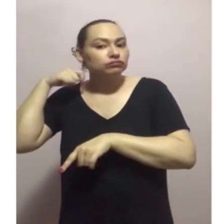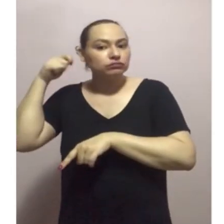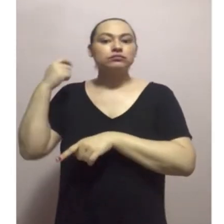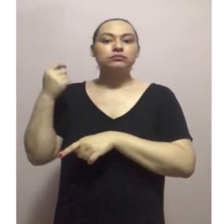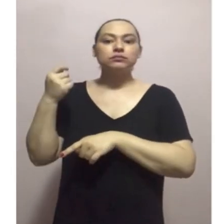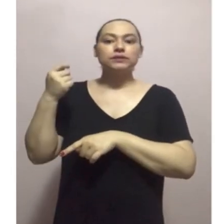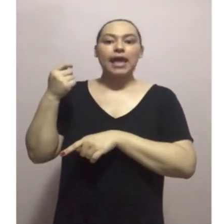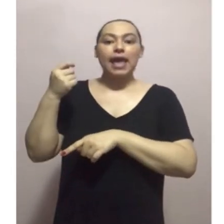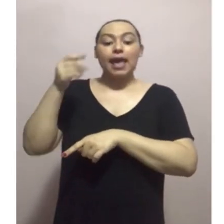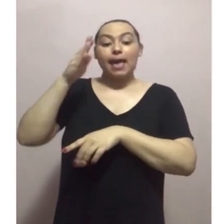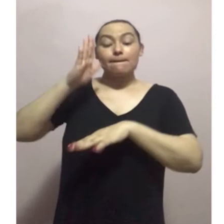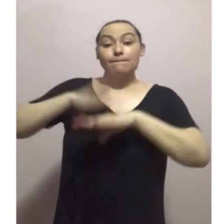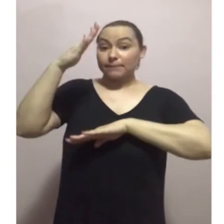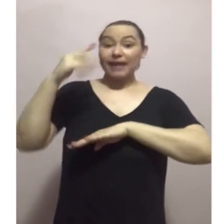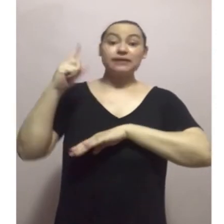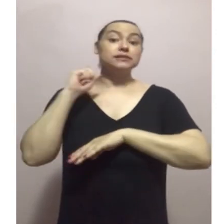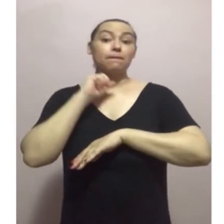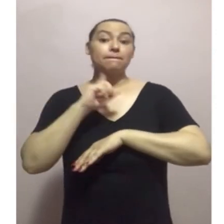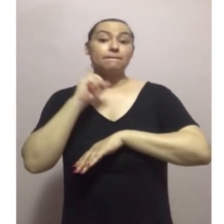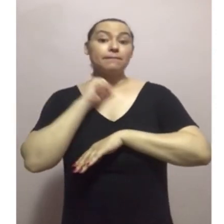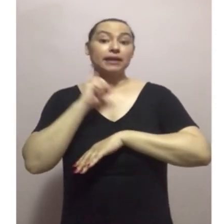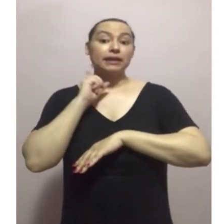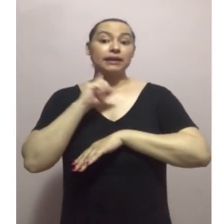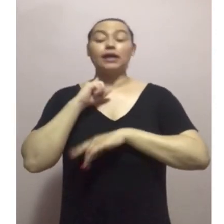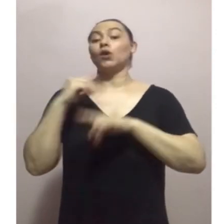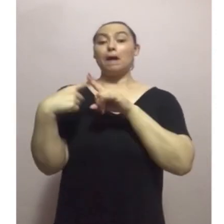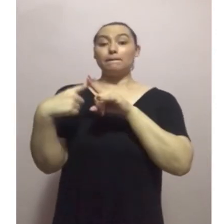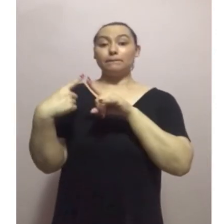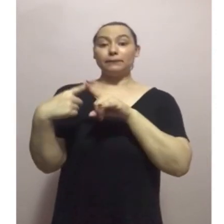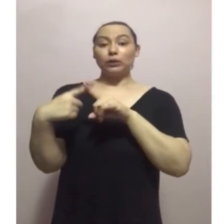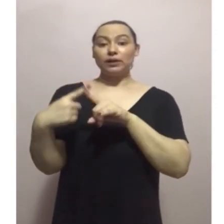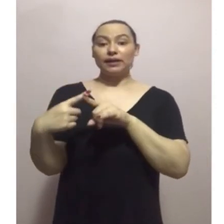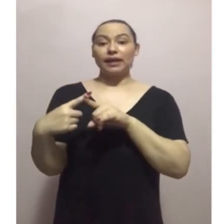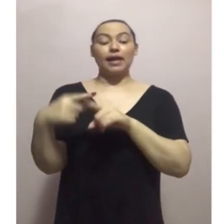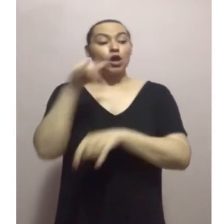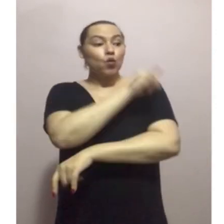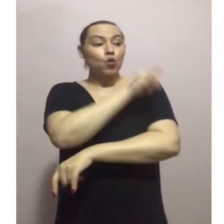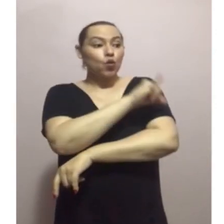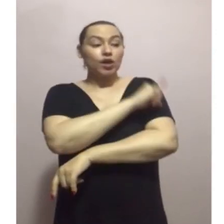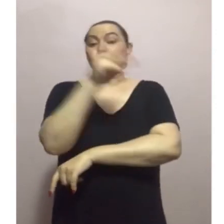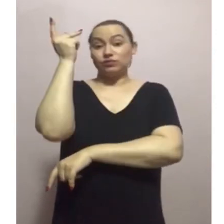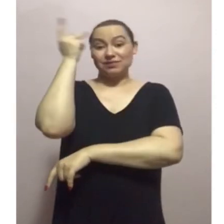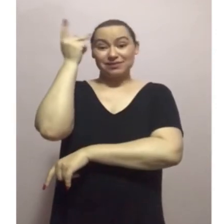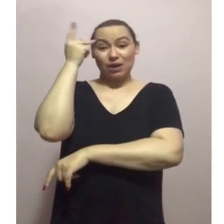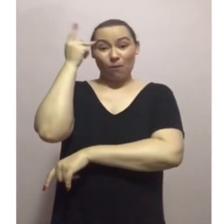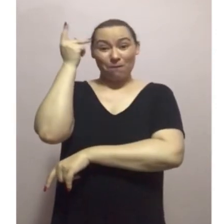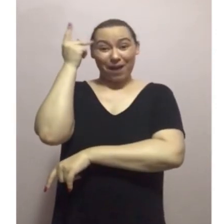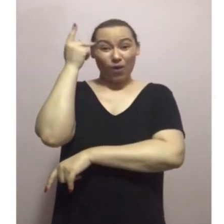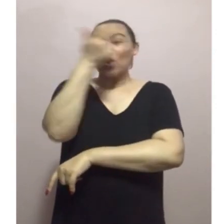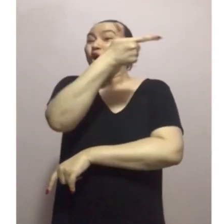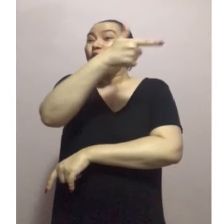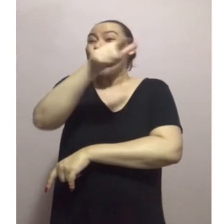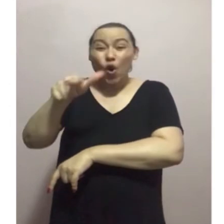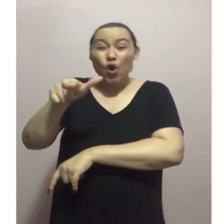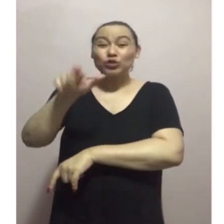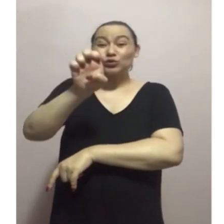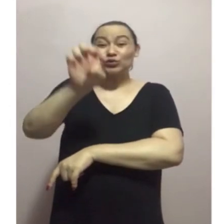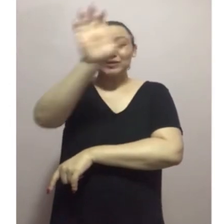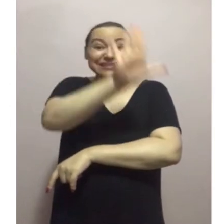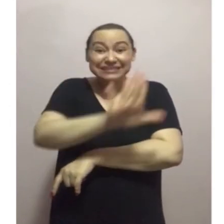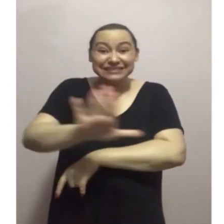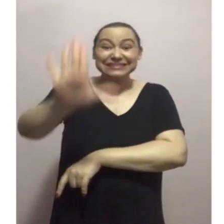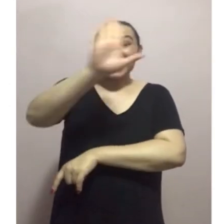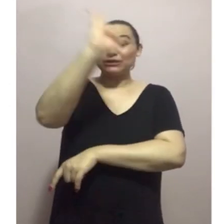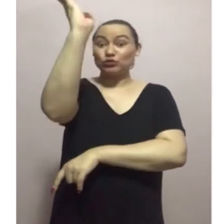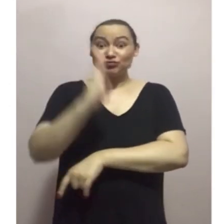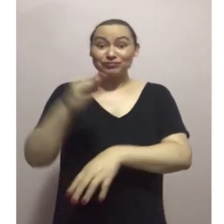mineiros, majoritariamente, que estavam em casa. Porque se o mercado fica desaquecido no Rio e em São Paulo, a proporção para outros